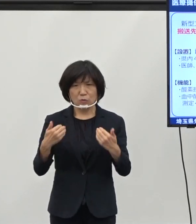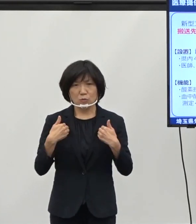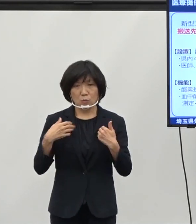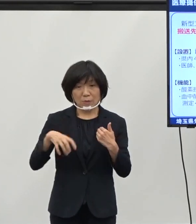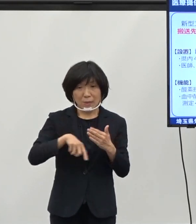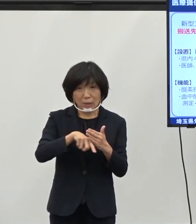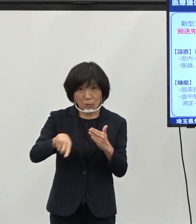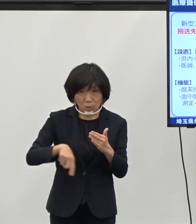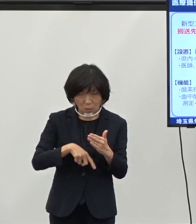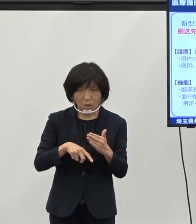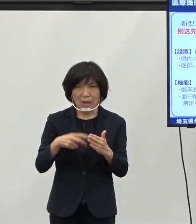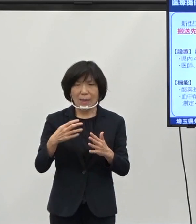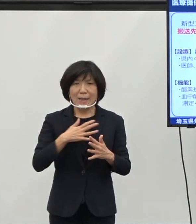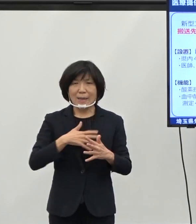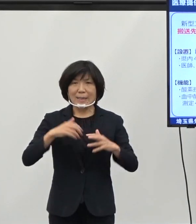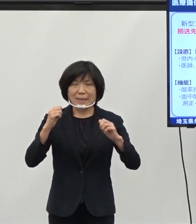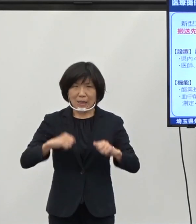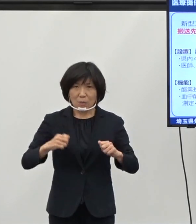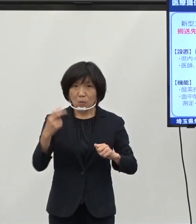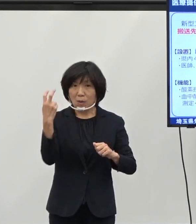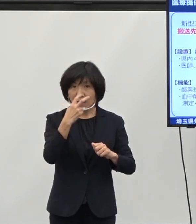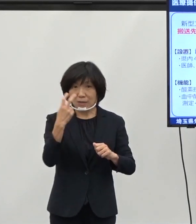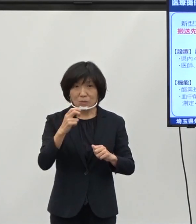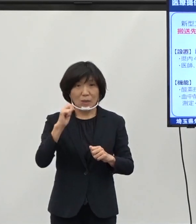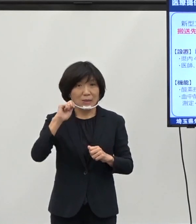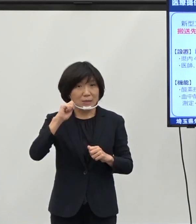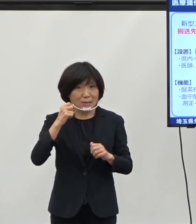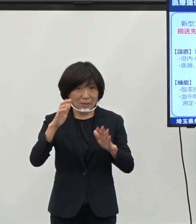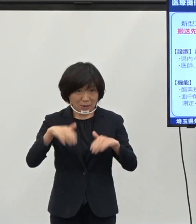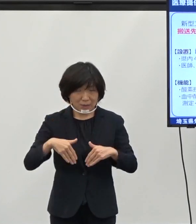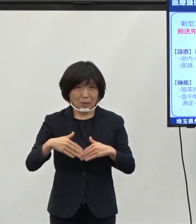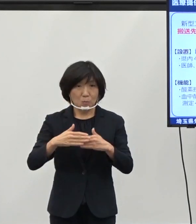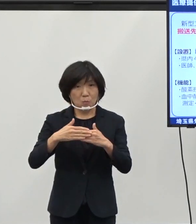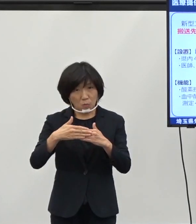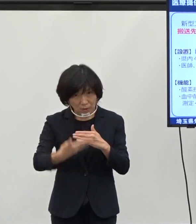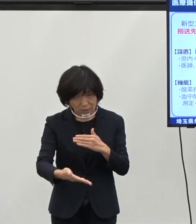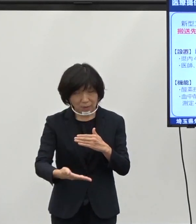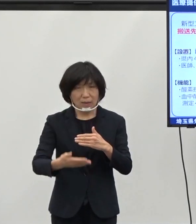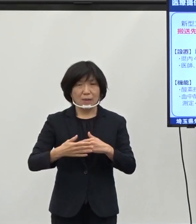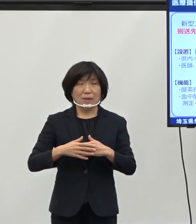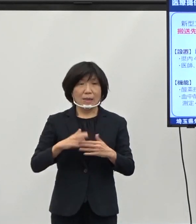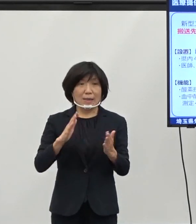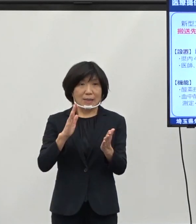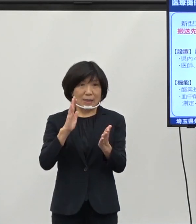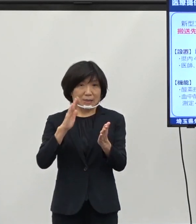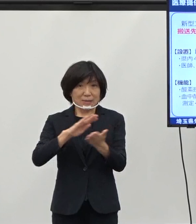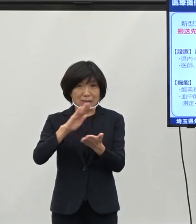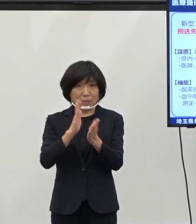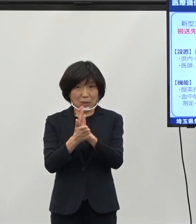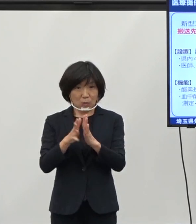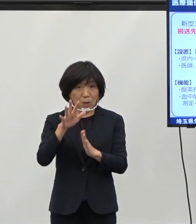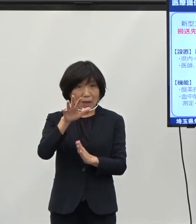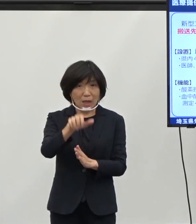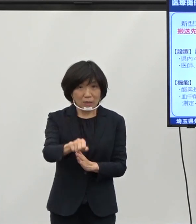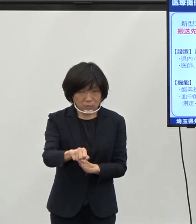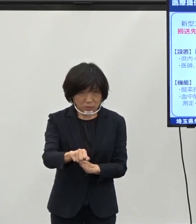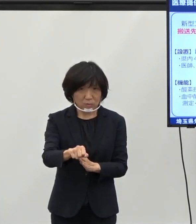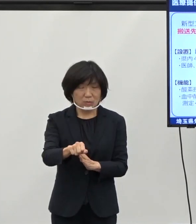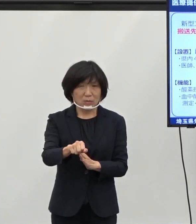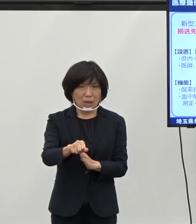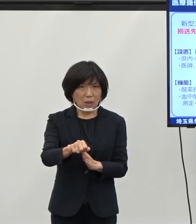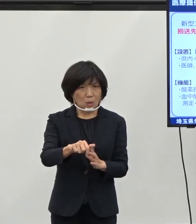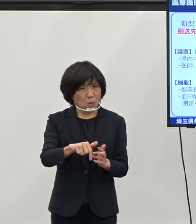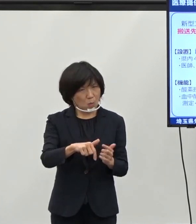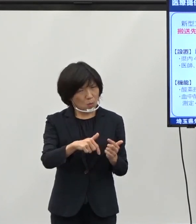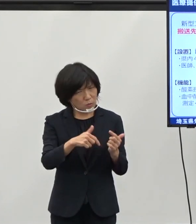れ健康観察ができていなかったんだと思います。でそれについてやっぱりその県の把握がやっぱり遅れた